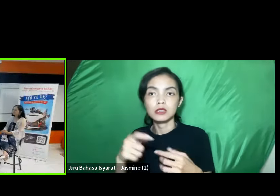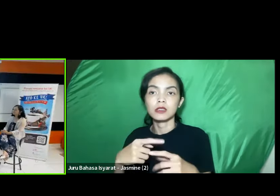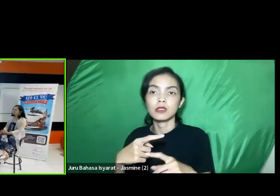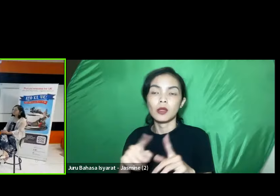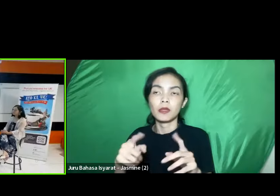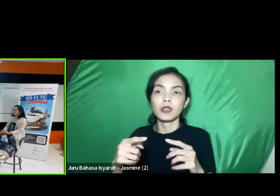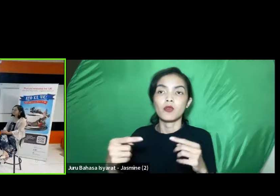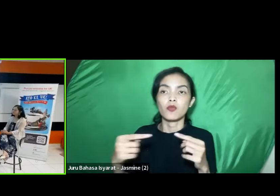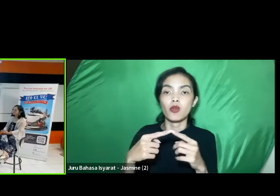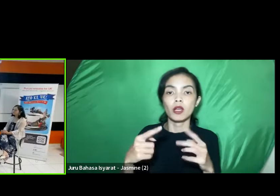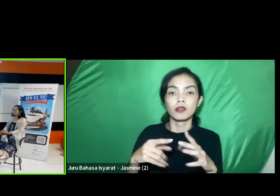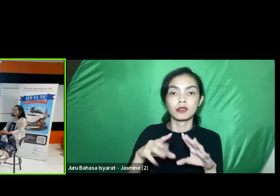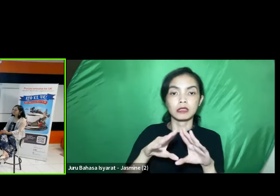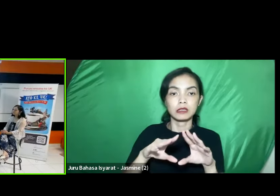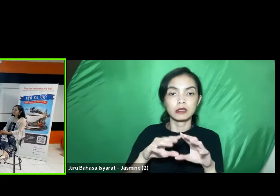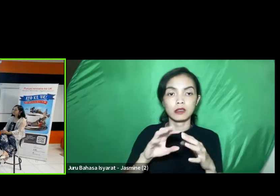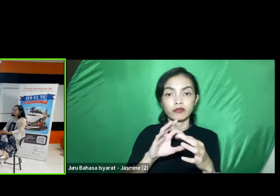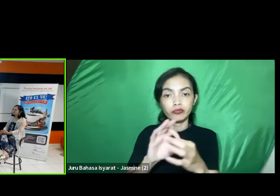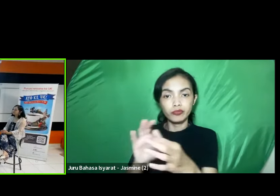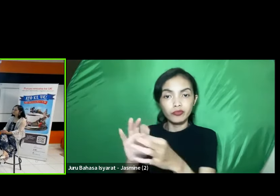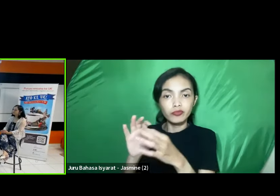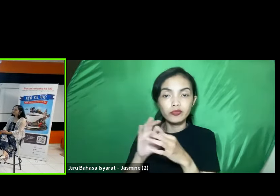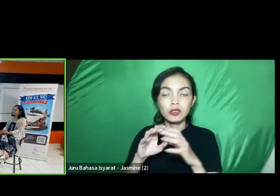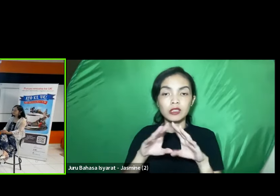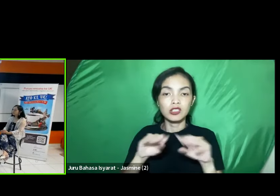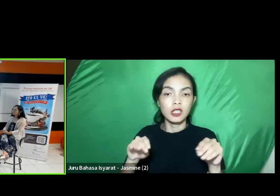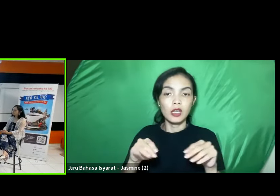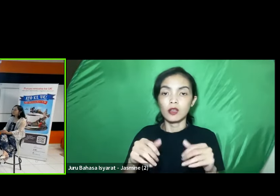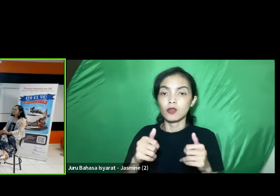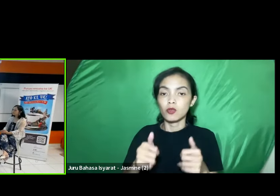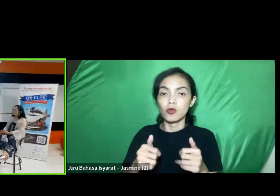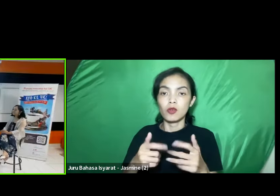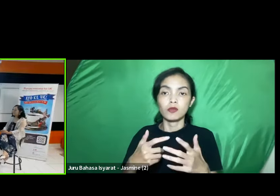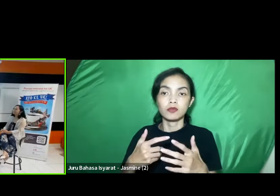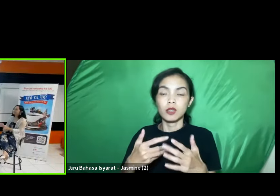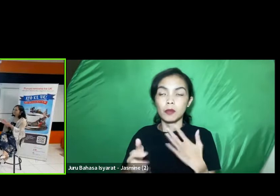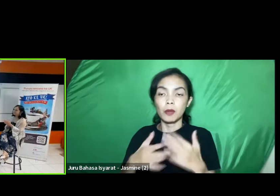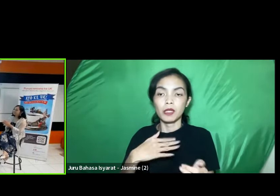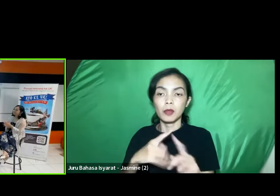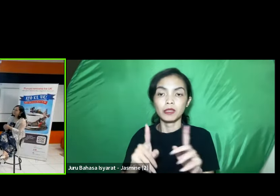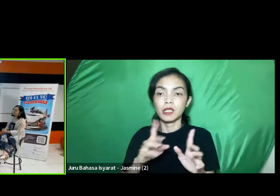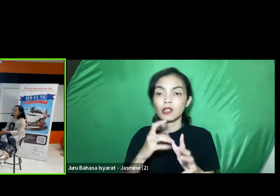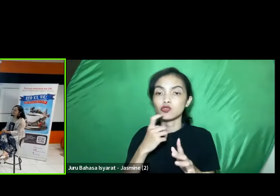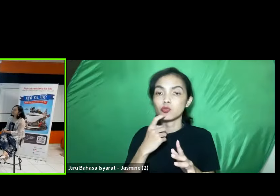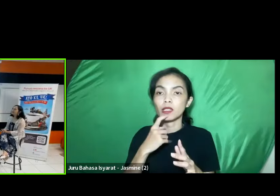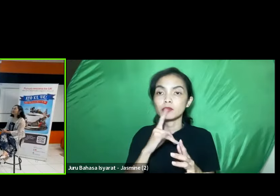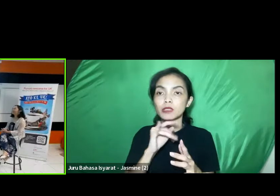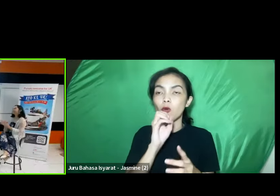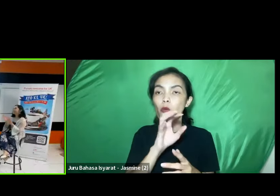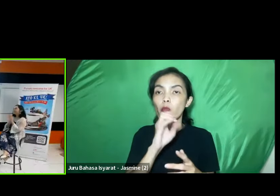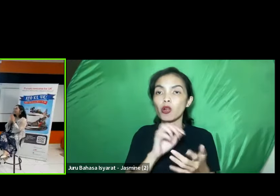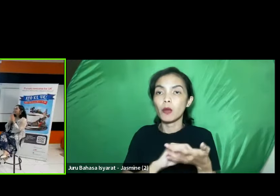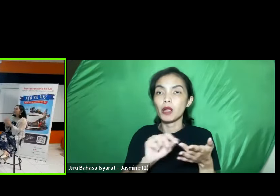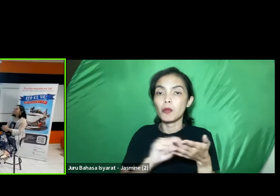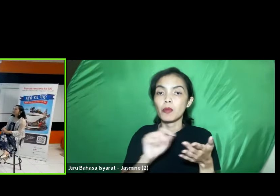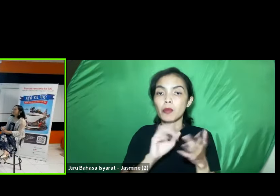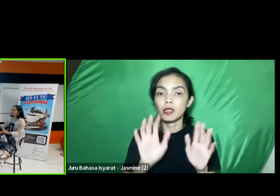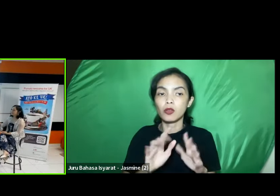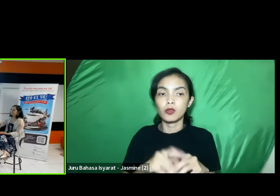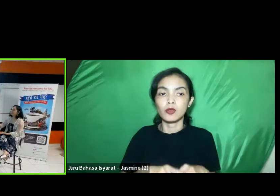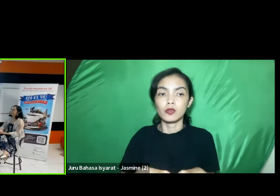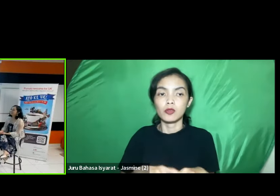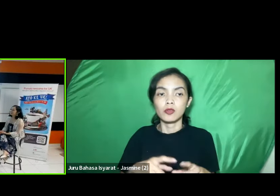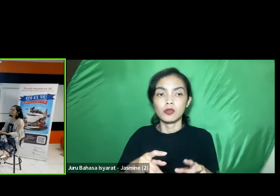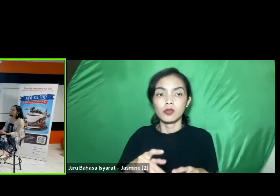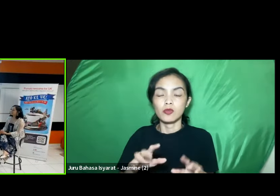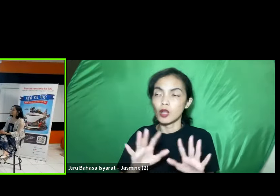apa-apa tapi jangan jangan terlalu kayak dropping name gitu sih ngerti enggak sih kebayangan kira-kira itu sih sor satu lagi satu lagi